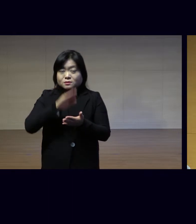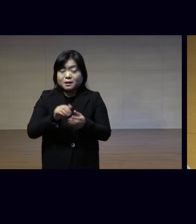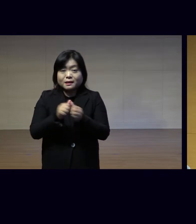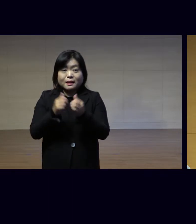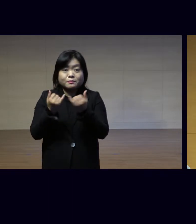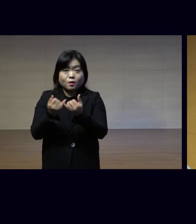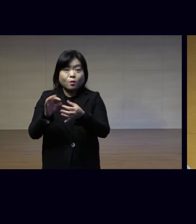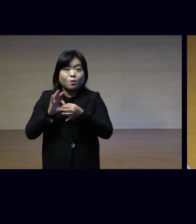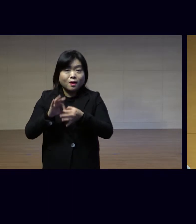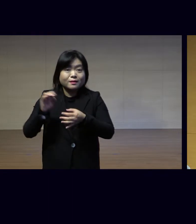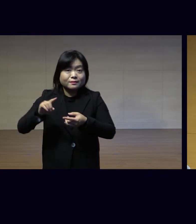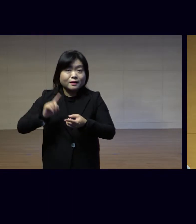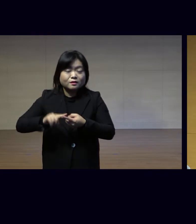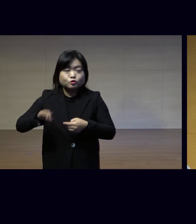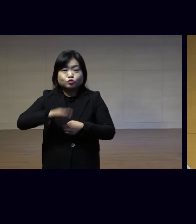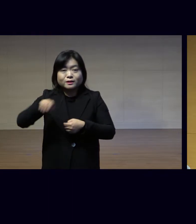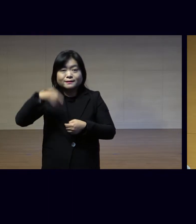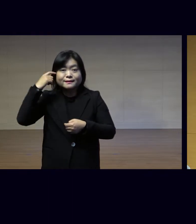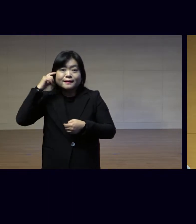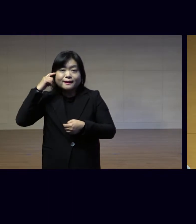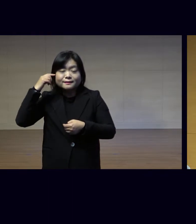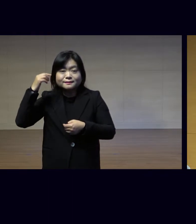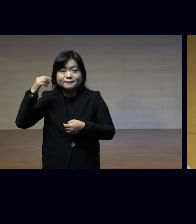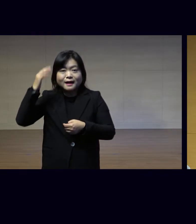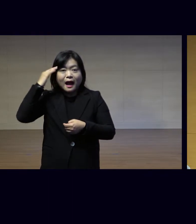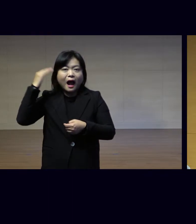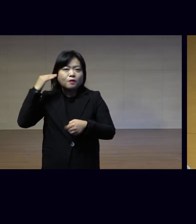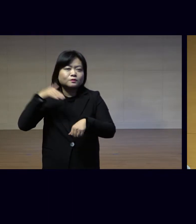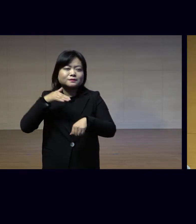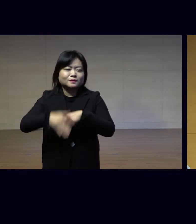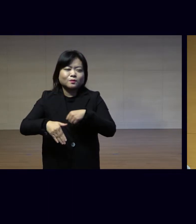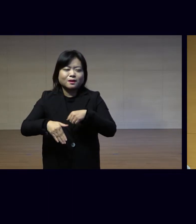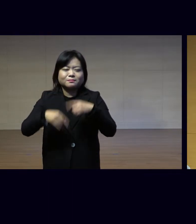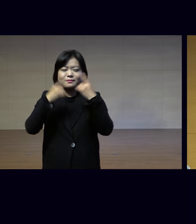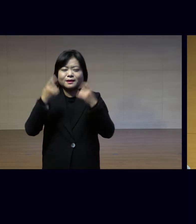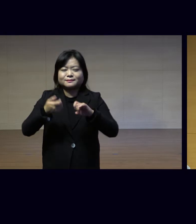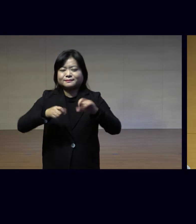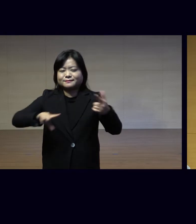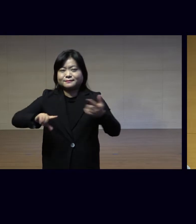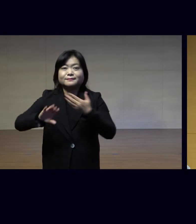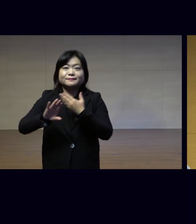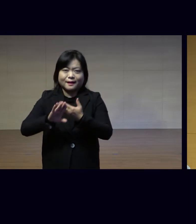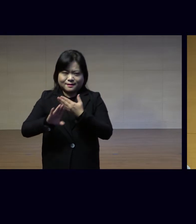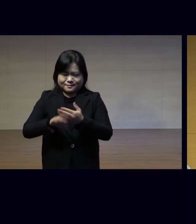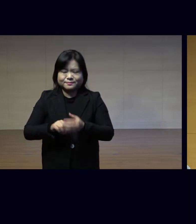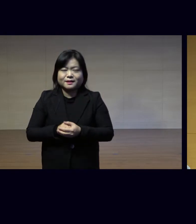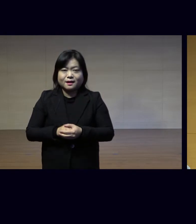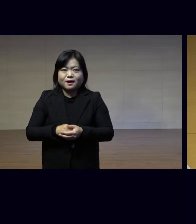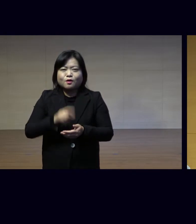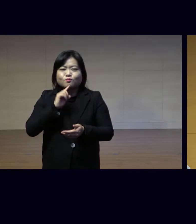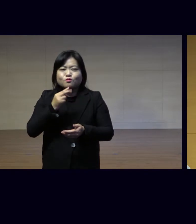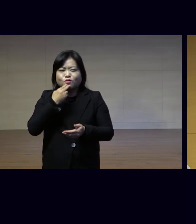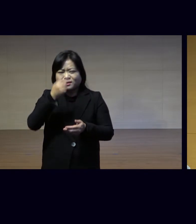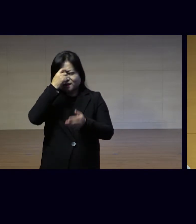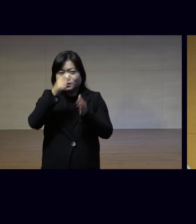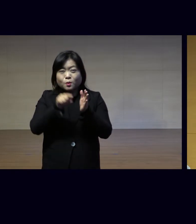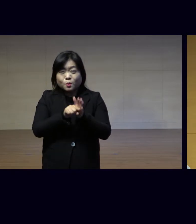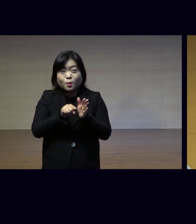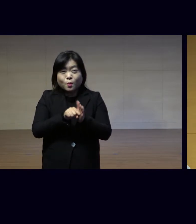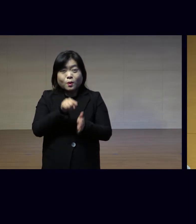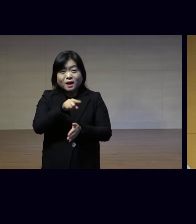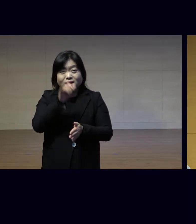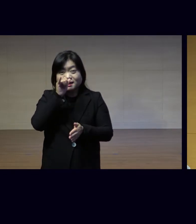관계는 우리가 생각하는 우리의 고전 사회하고는 많이 달랐고요. 물론 거기 기독교라는 개념이 있기